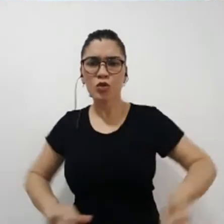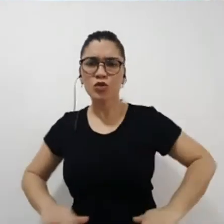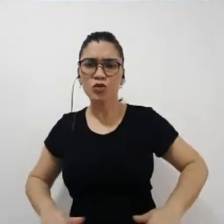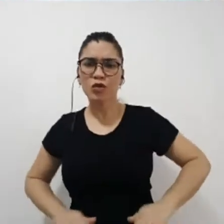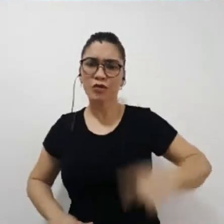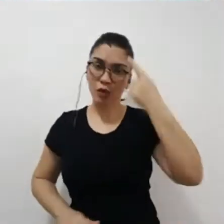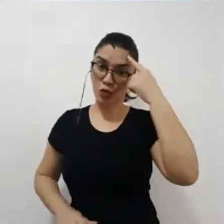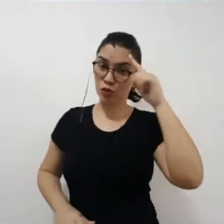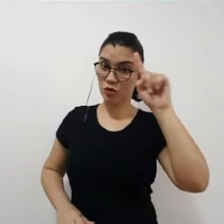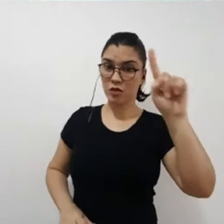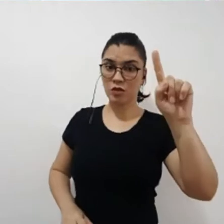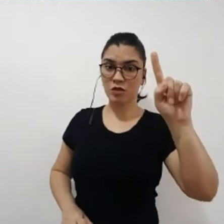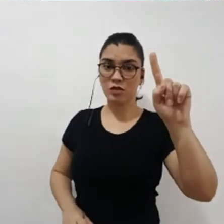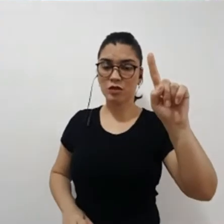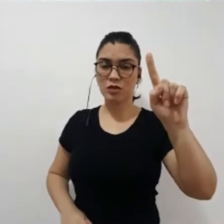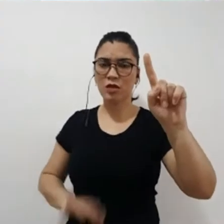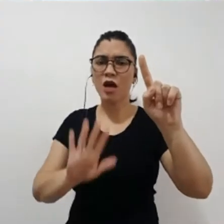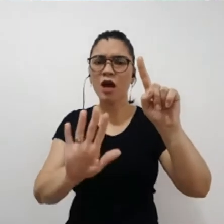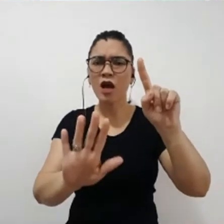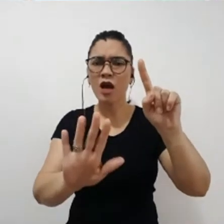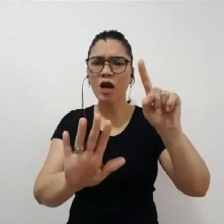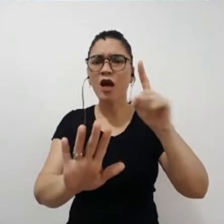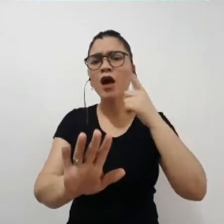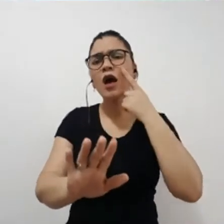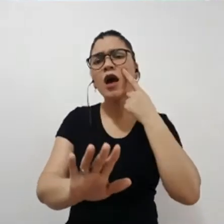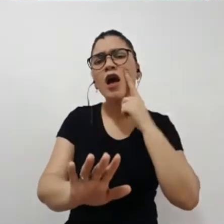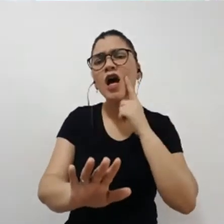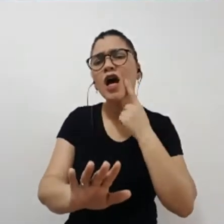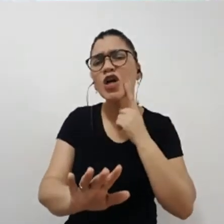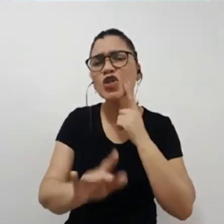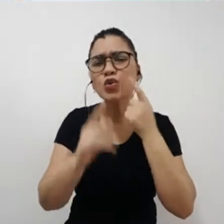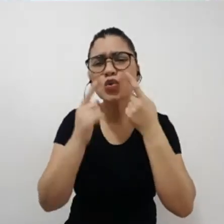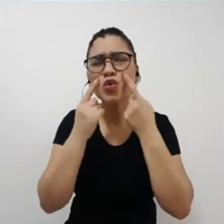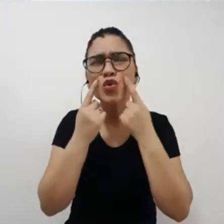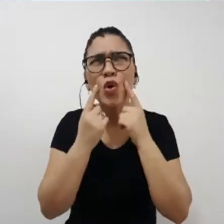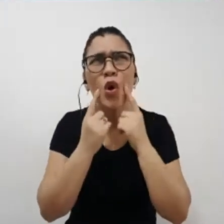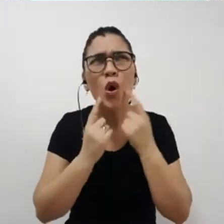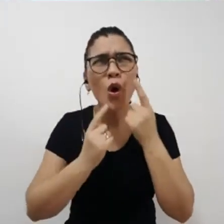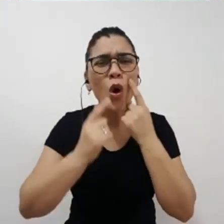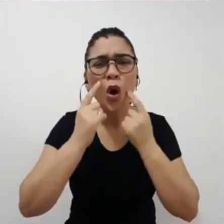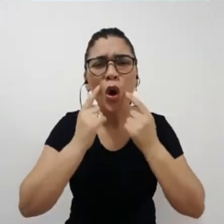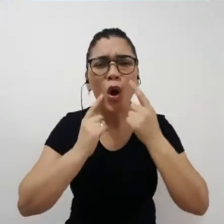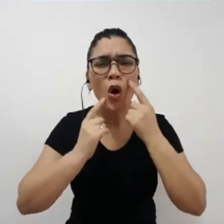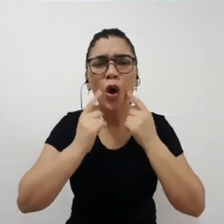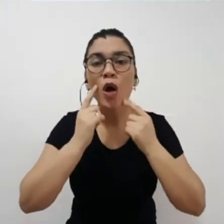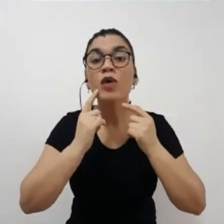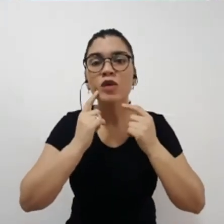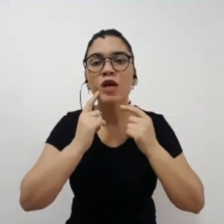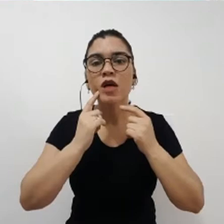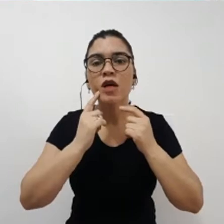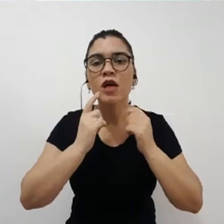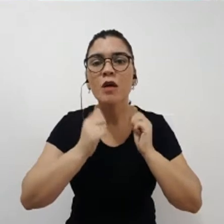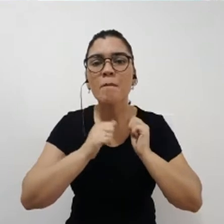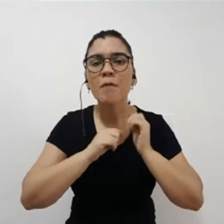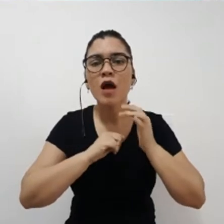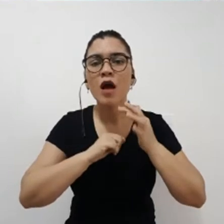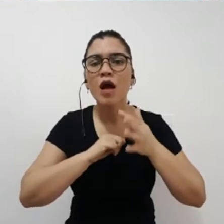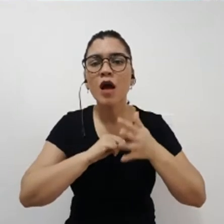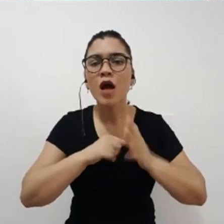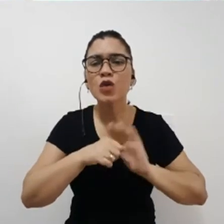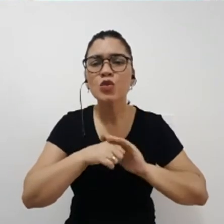Mas as lágrimas daquele dia e daquela noite se transformaram em cântico